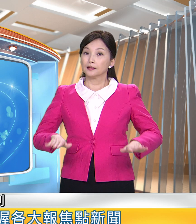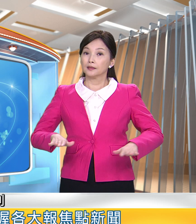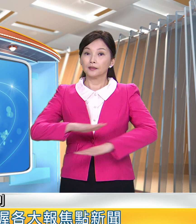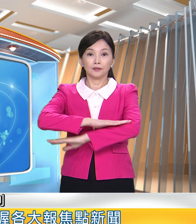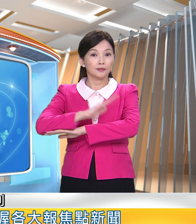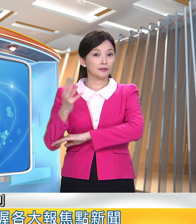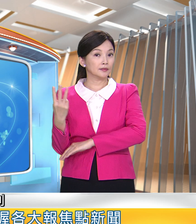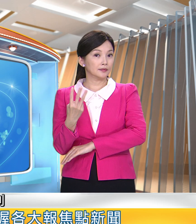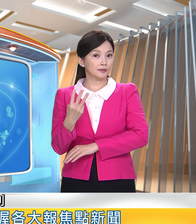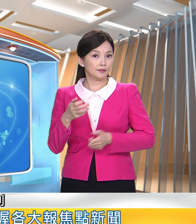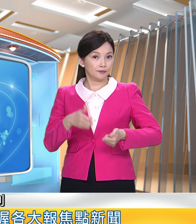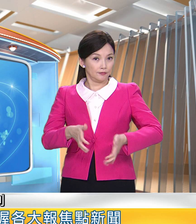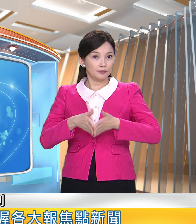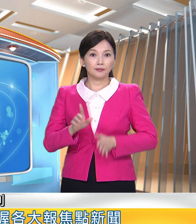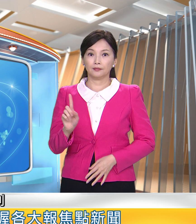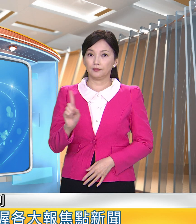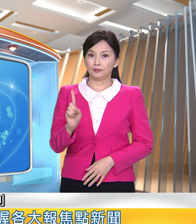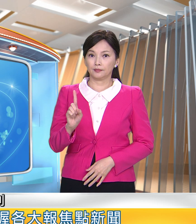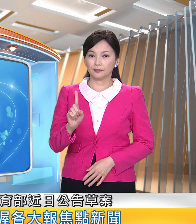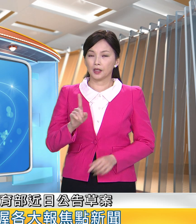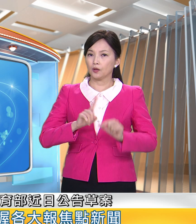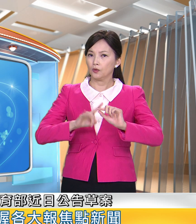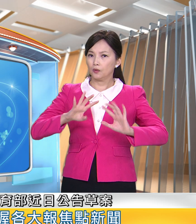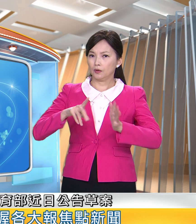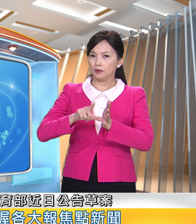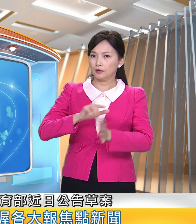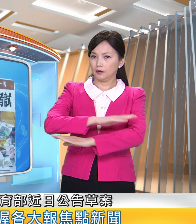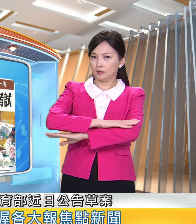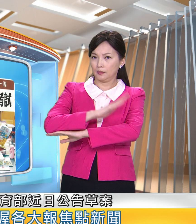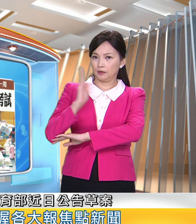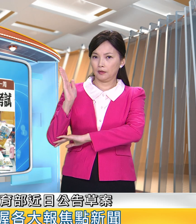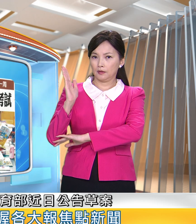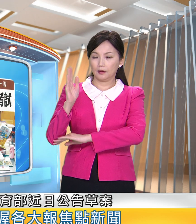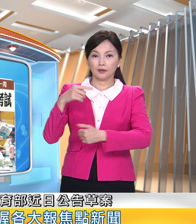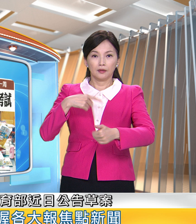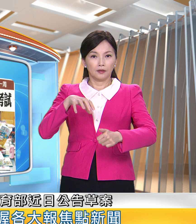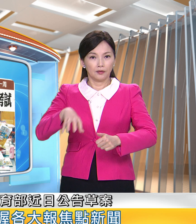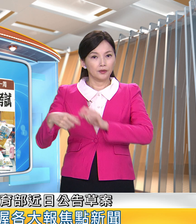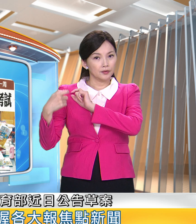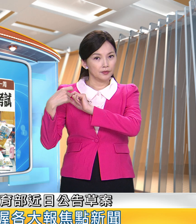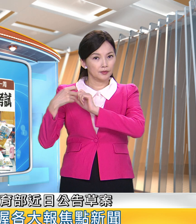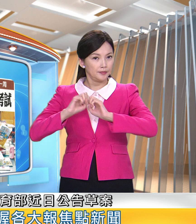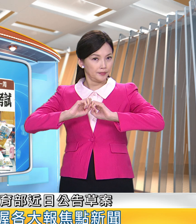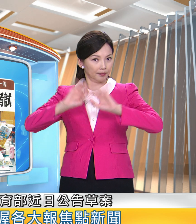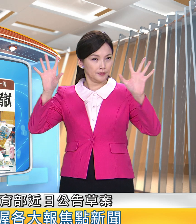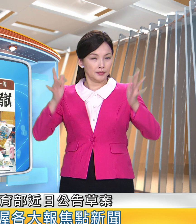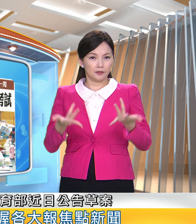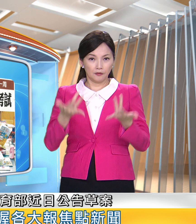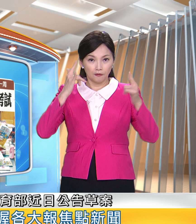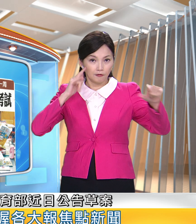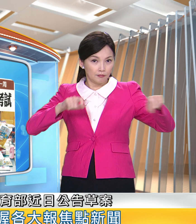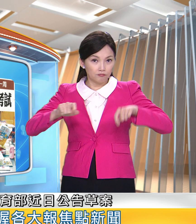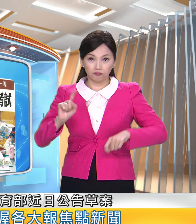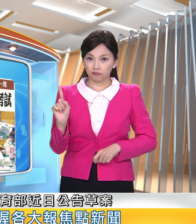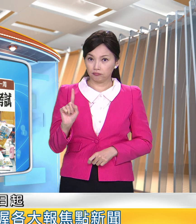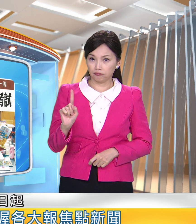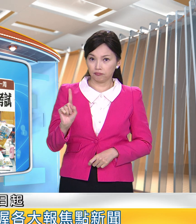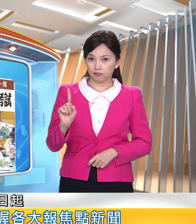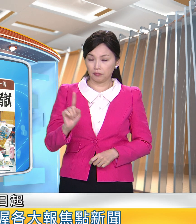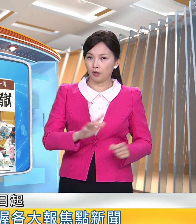读报时间来看到中国时报，是教育部近日公告草案，国中小